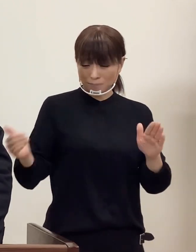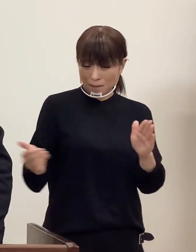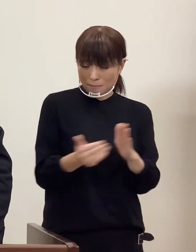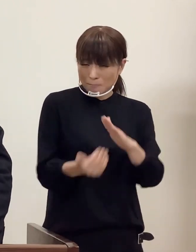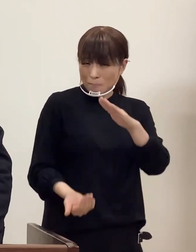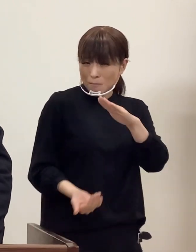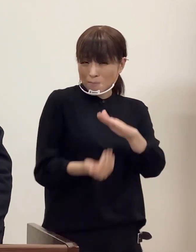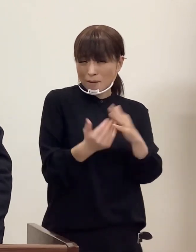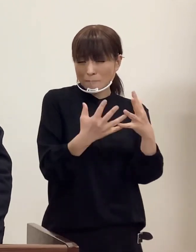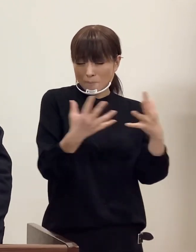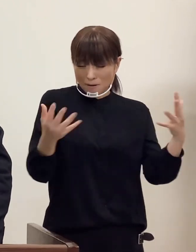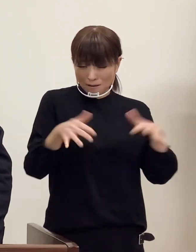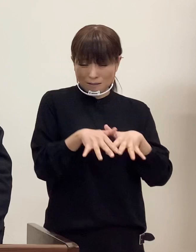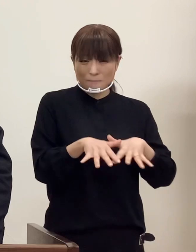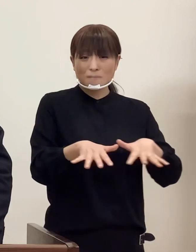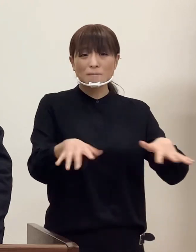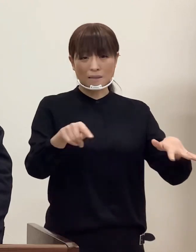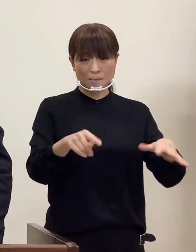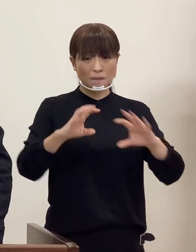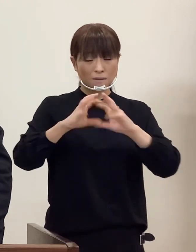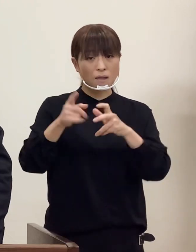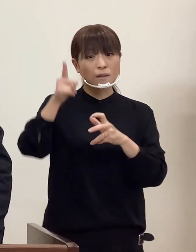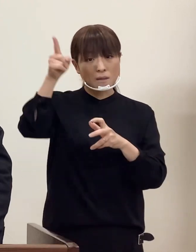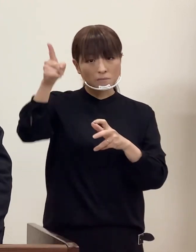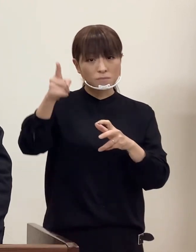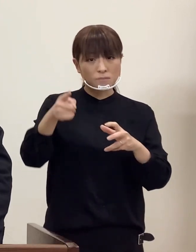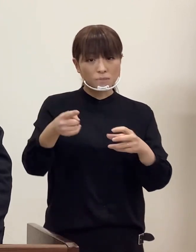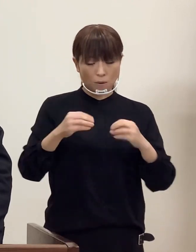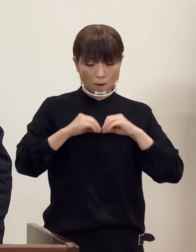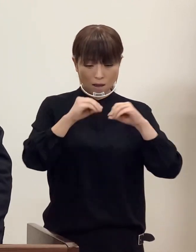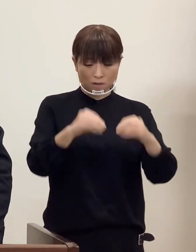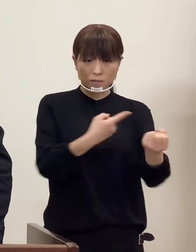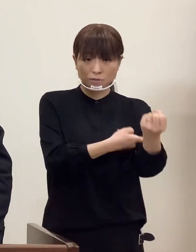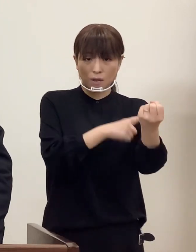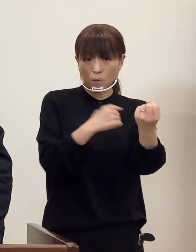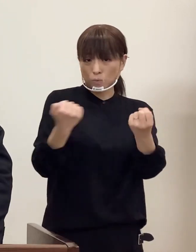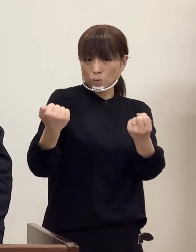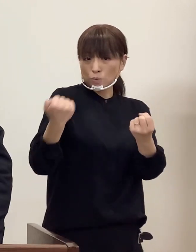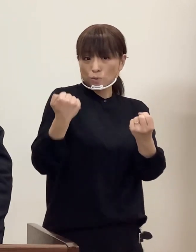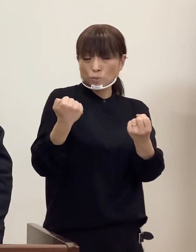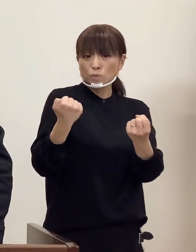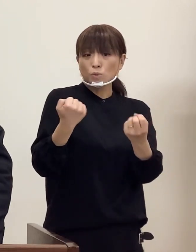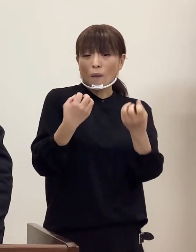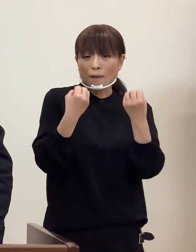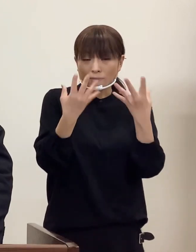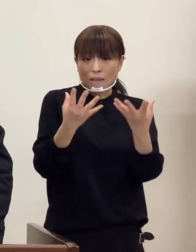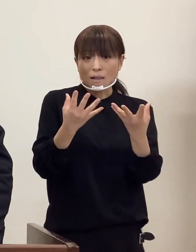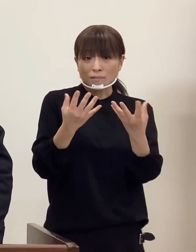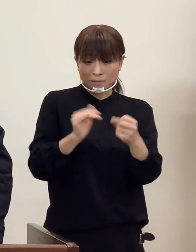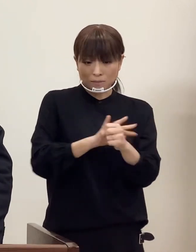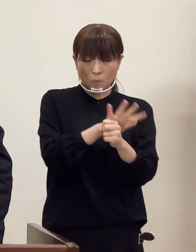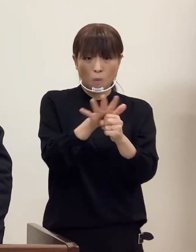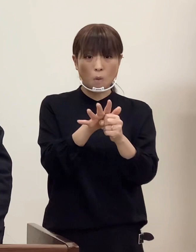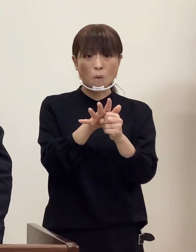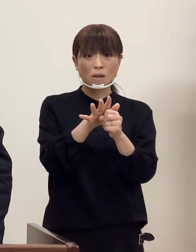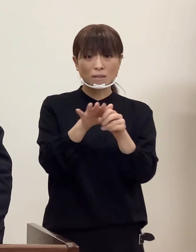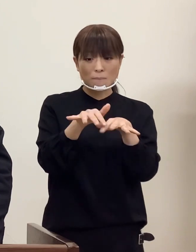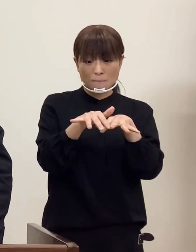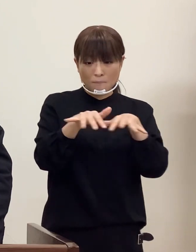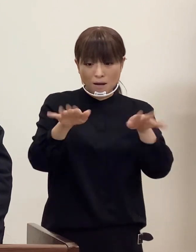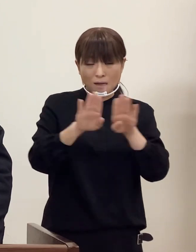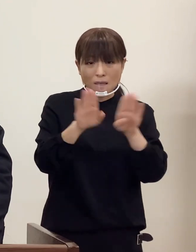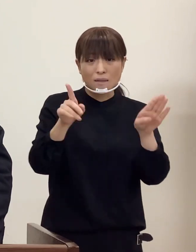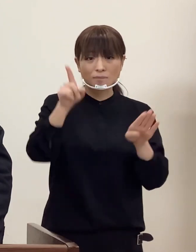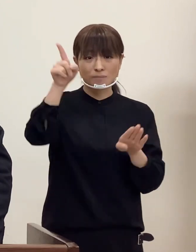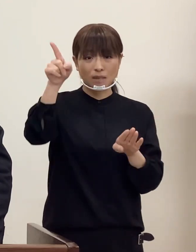続いており、また海外では感染力が高い変異種が猛威を振るい始めていることから